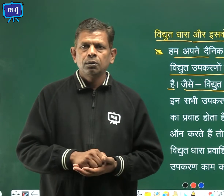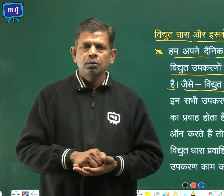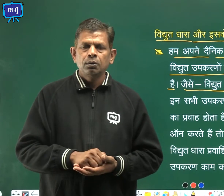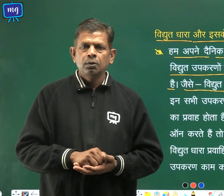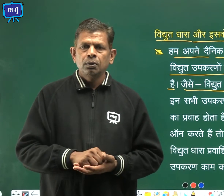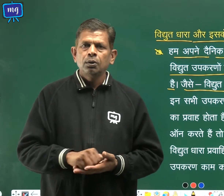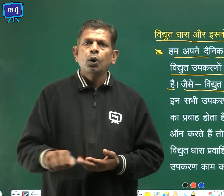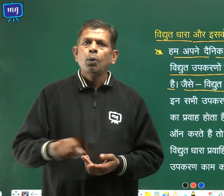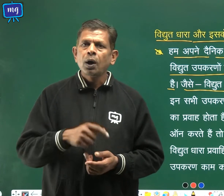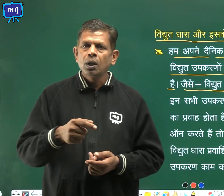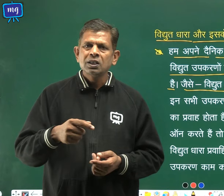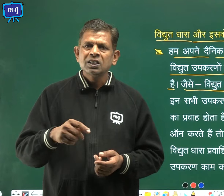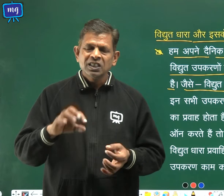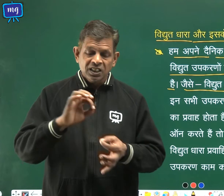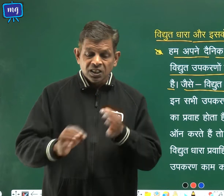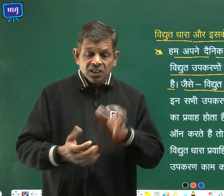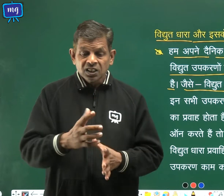विद्युत हीटर।